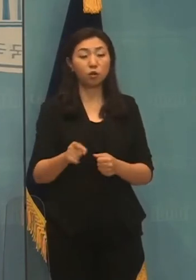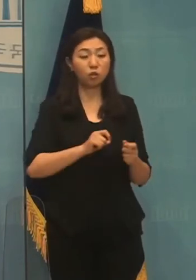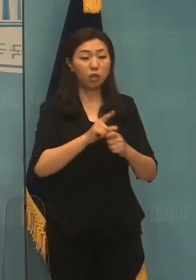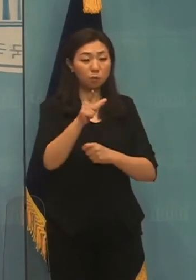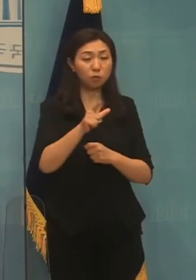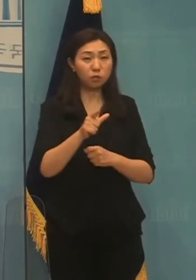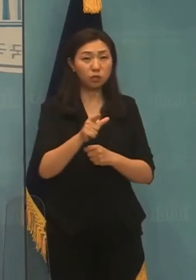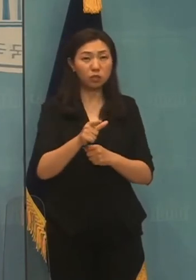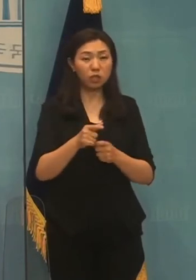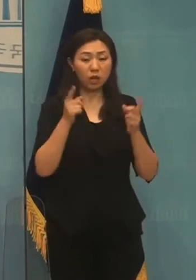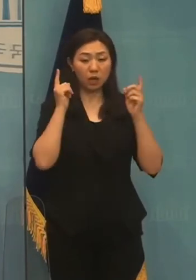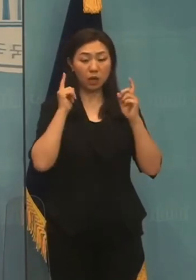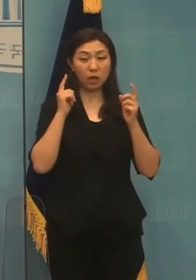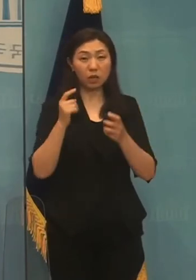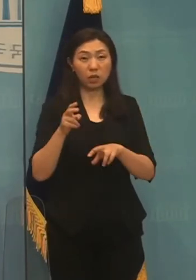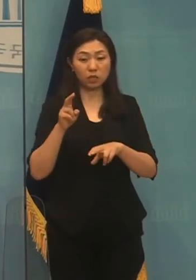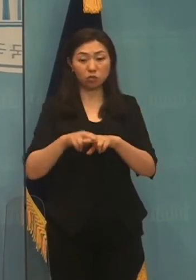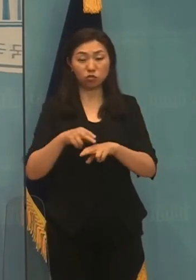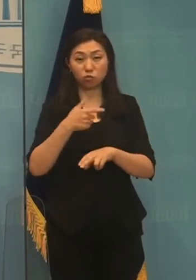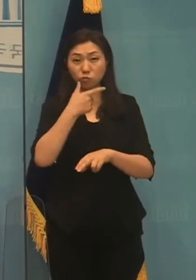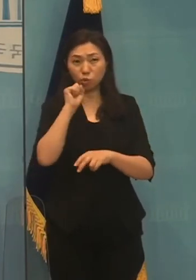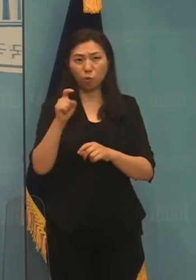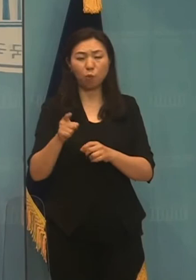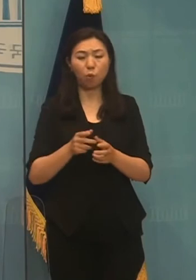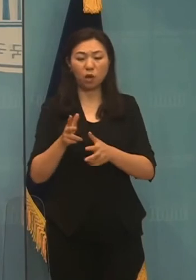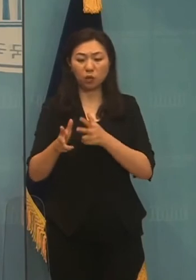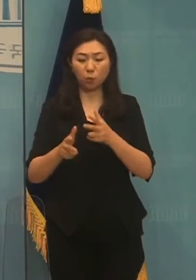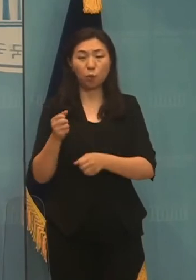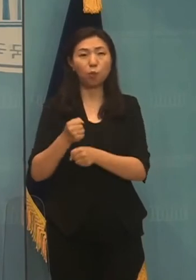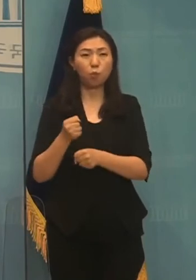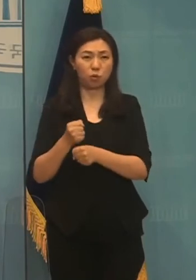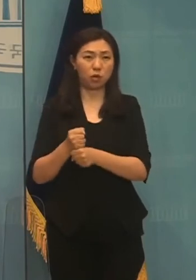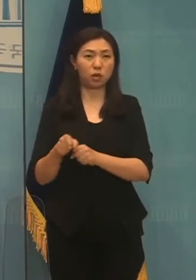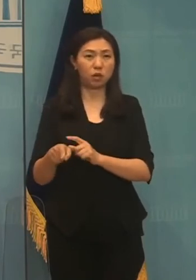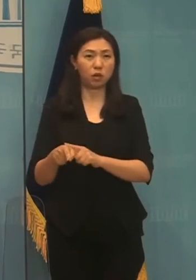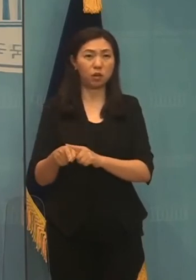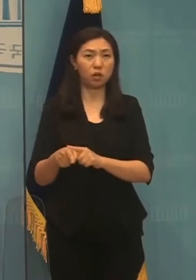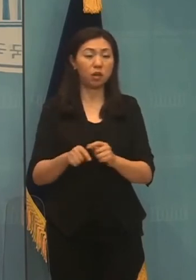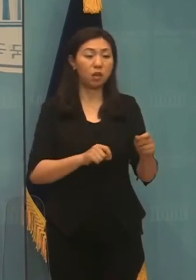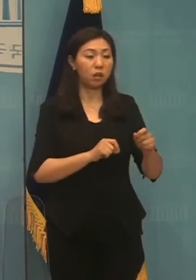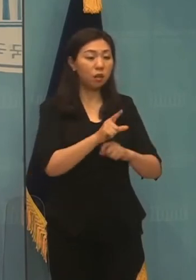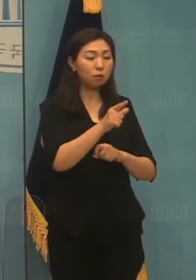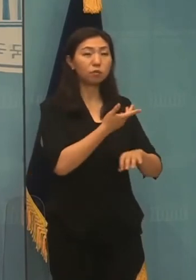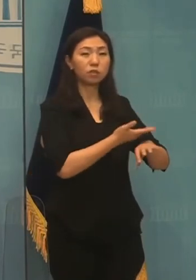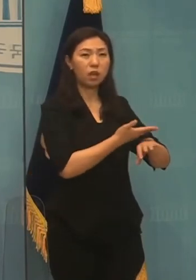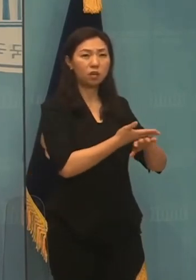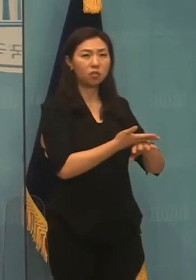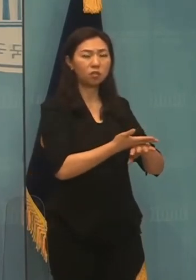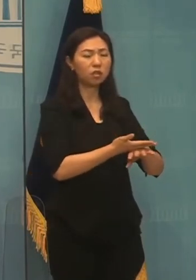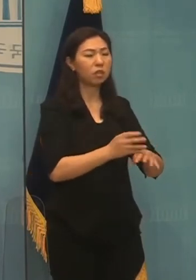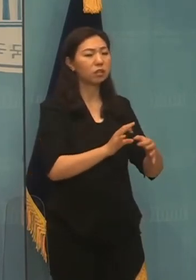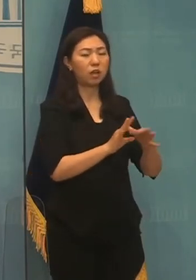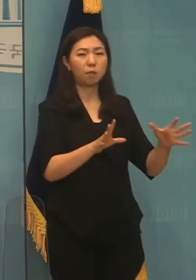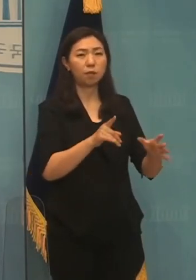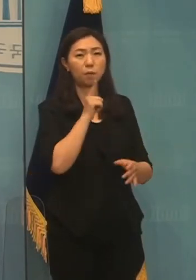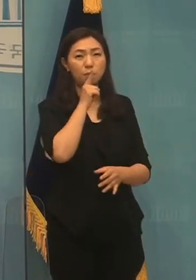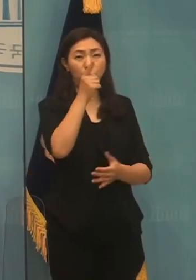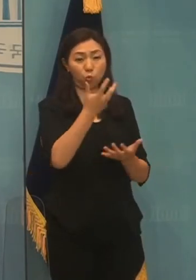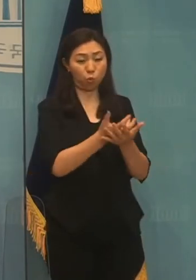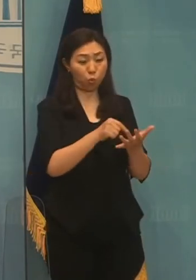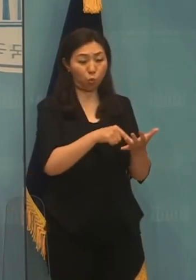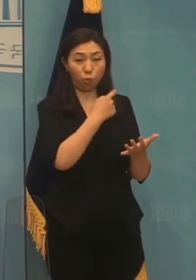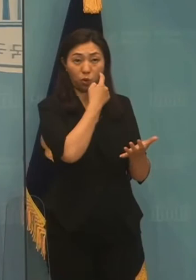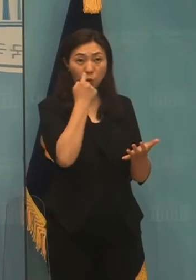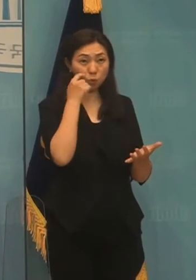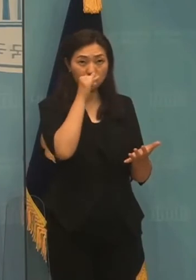일어나며 서비스업에서는 그 효과가 매우 일반적으로 작다는 것이 보고서의 내용이었습니다. 이 감소 또한 자연스러운